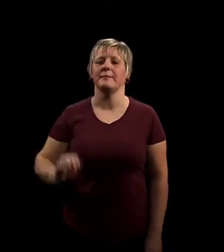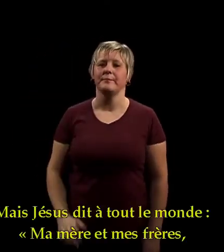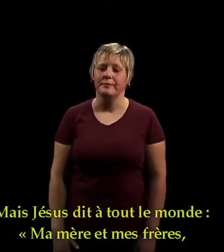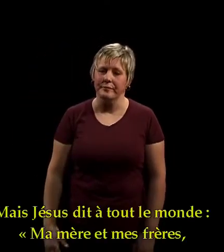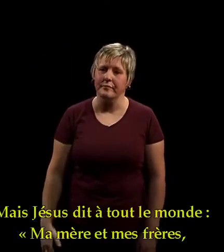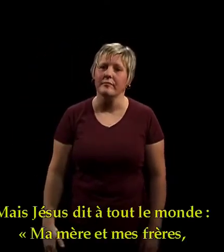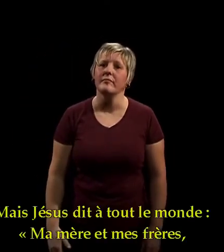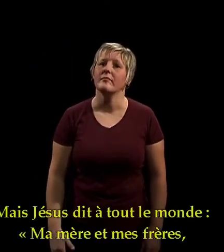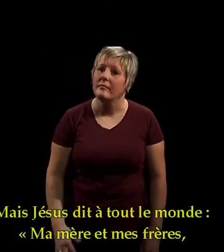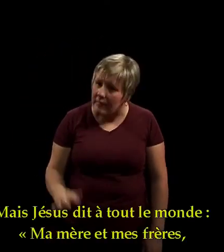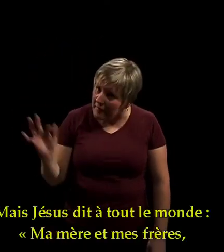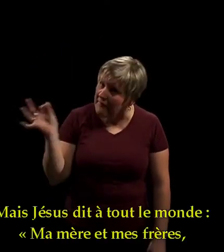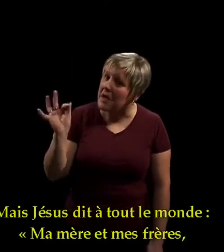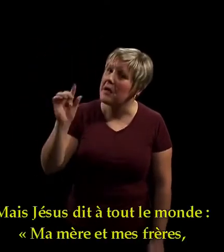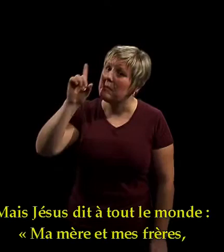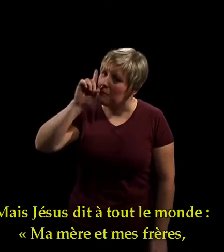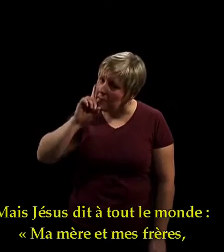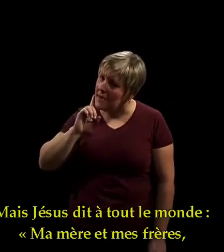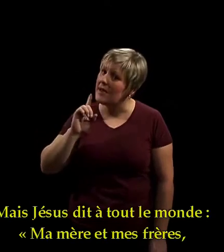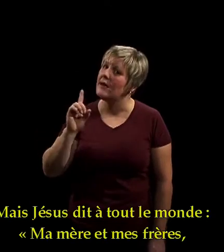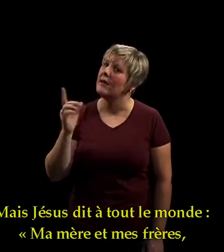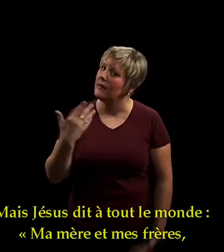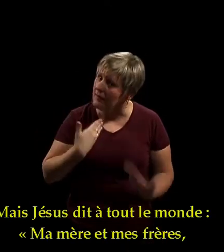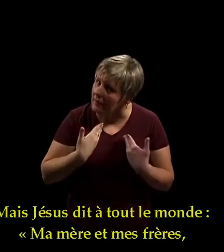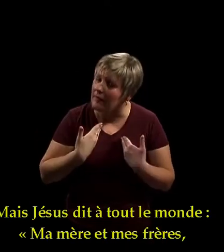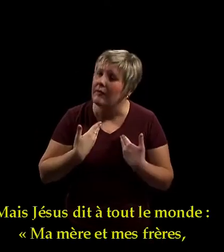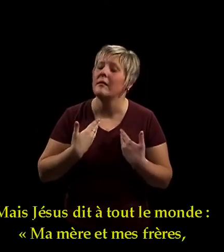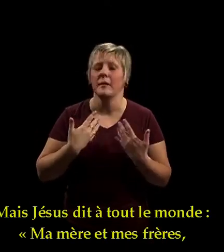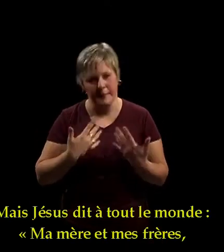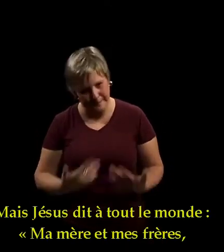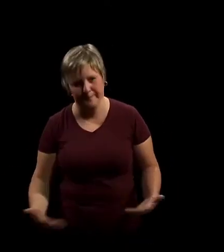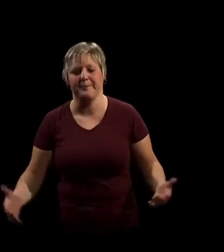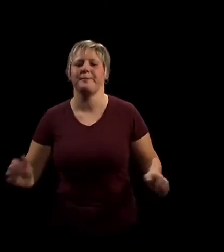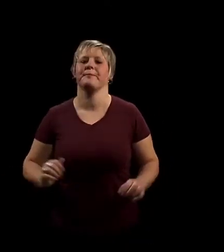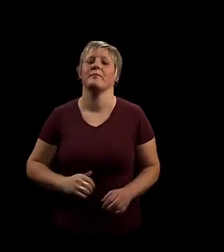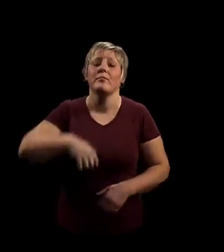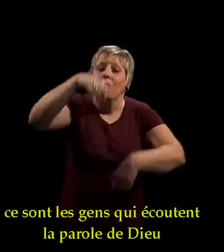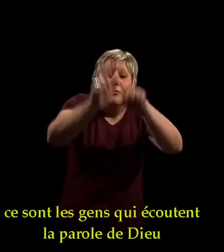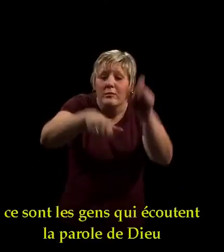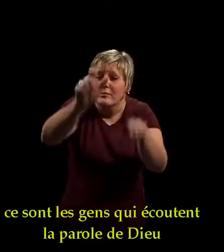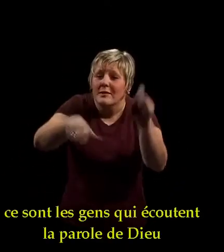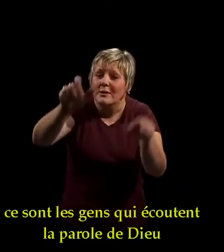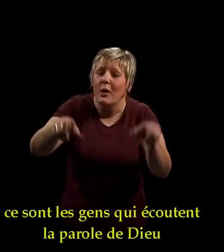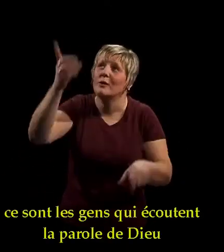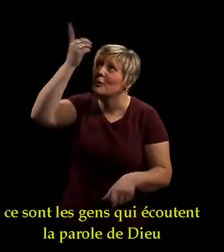Mais Jésus dit à tout le monde, « Ma mère et mes frères, ce sont les gens qui écoutent la parole de